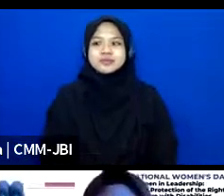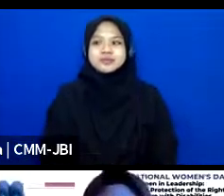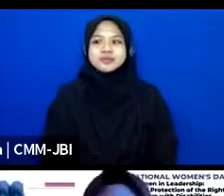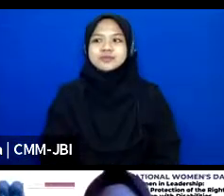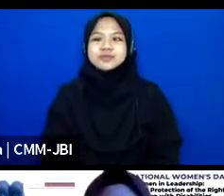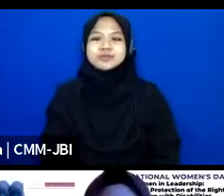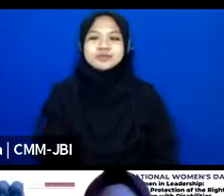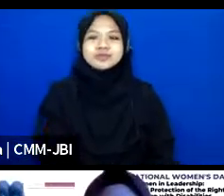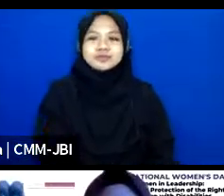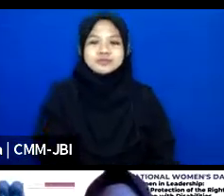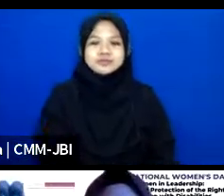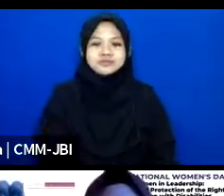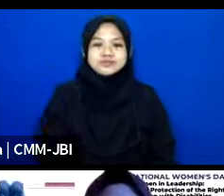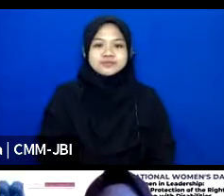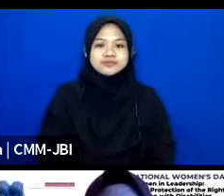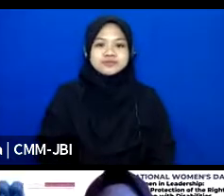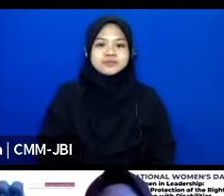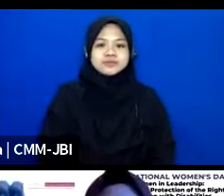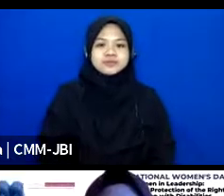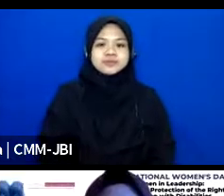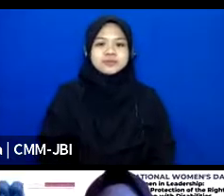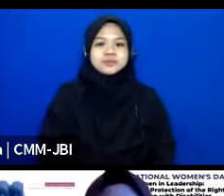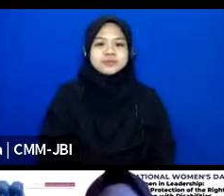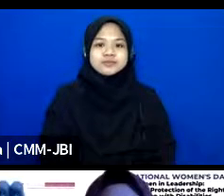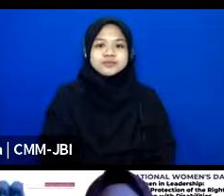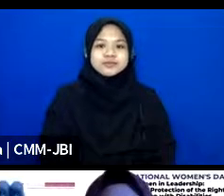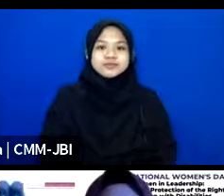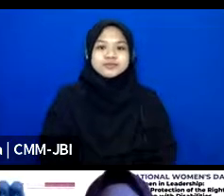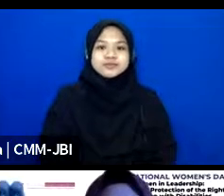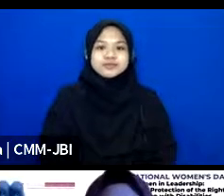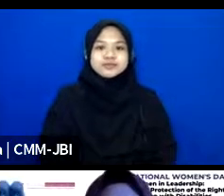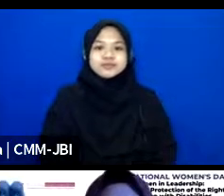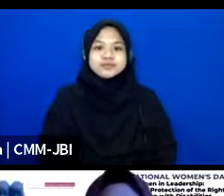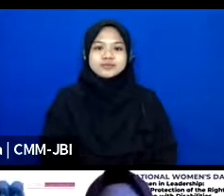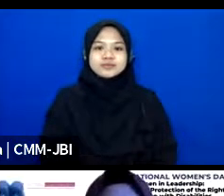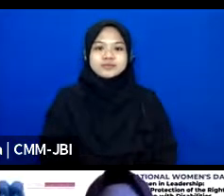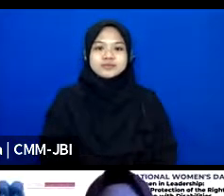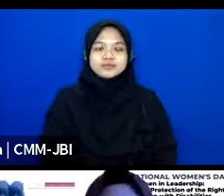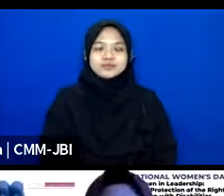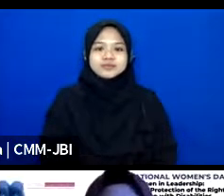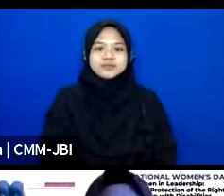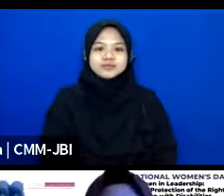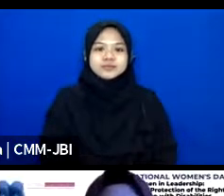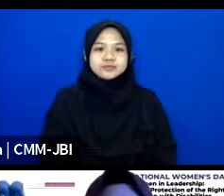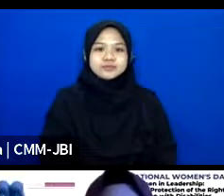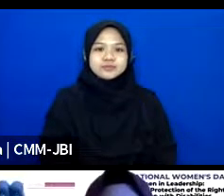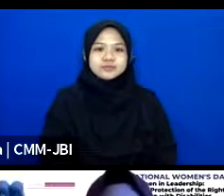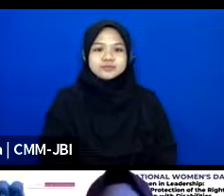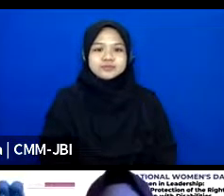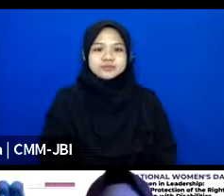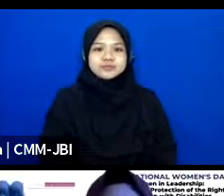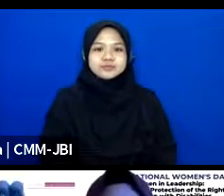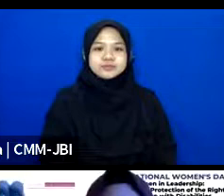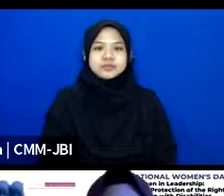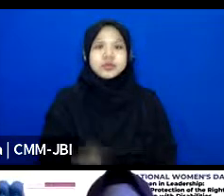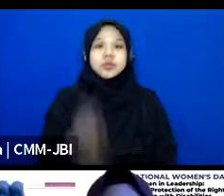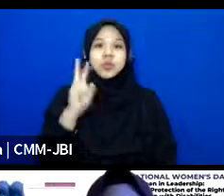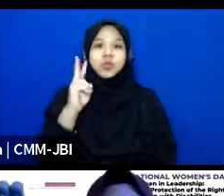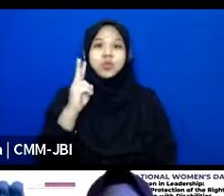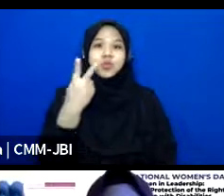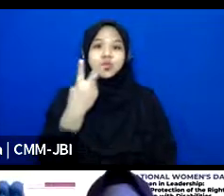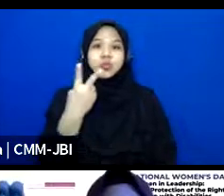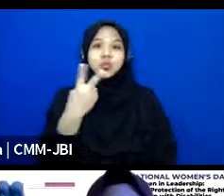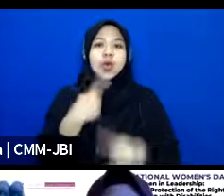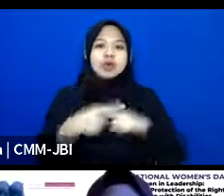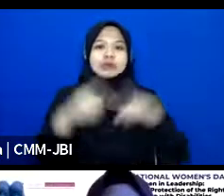hai there were gone I have two tickets twice ya because